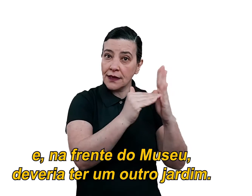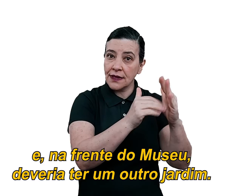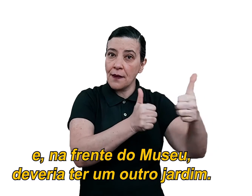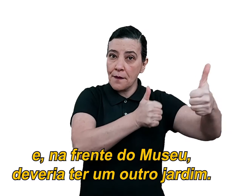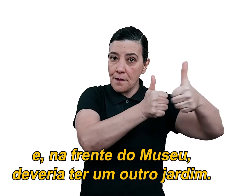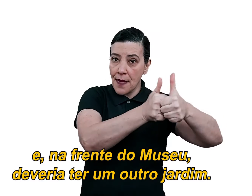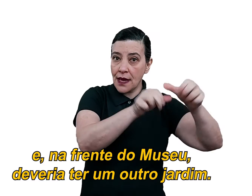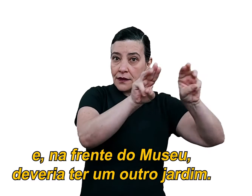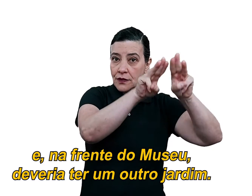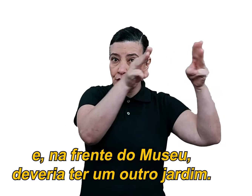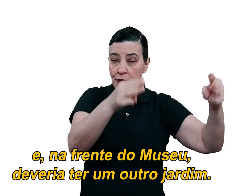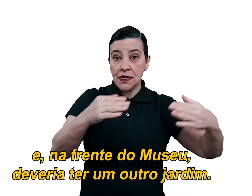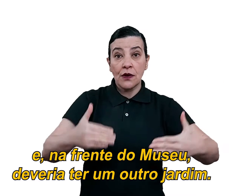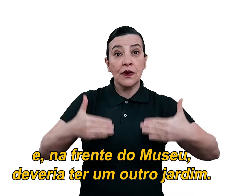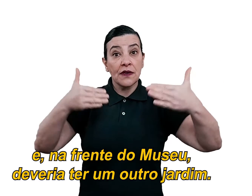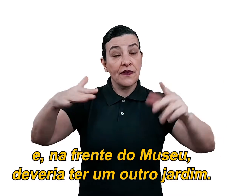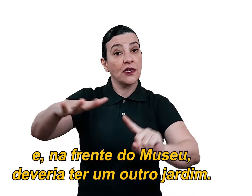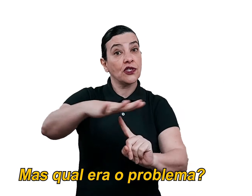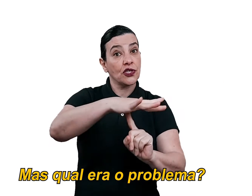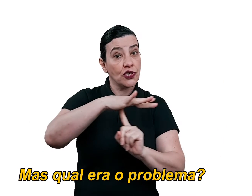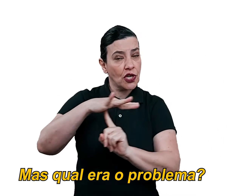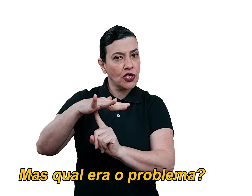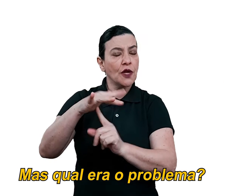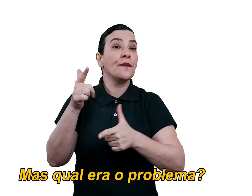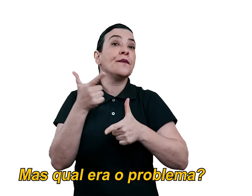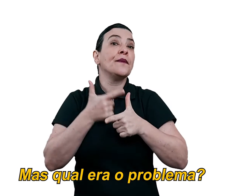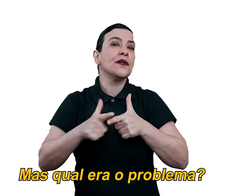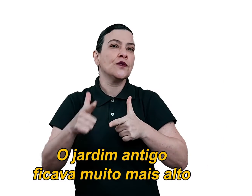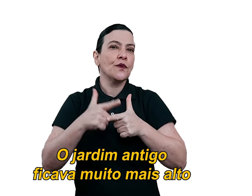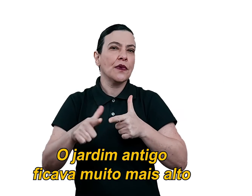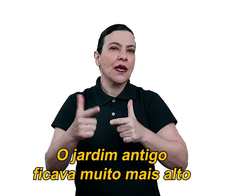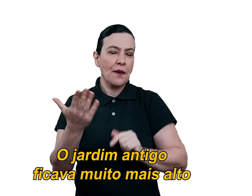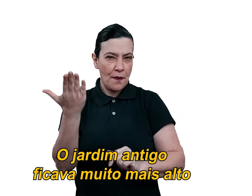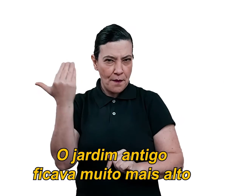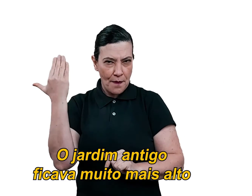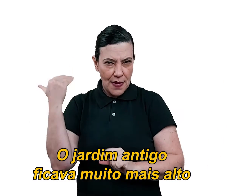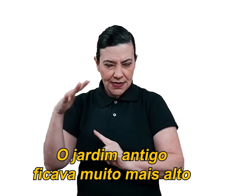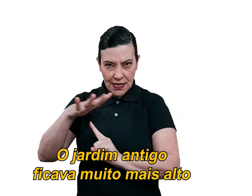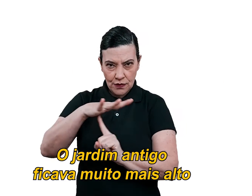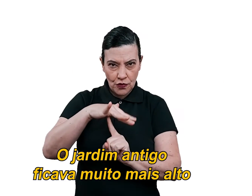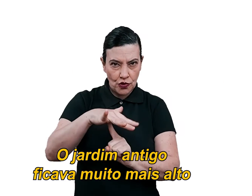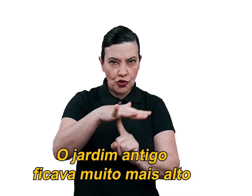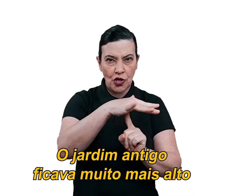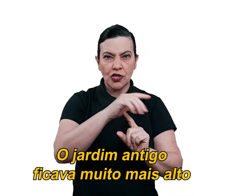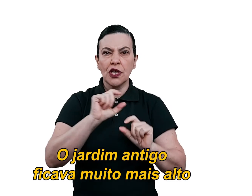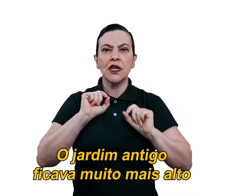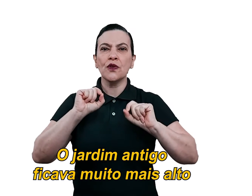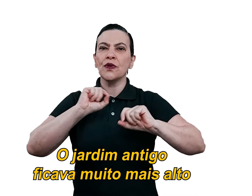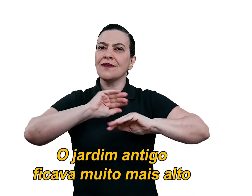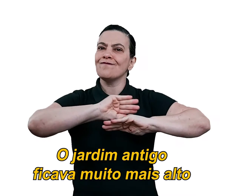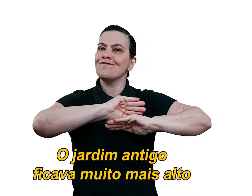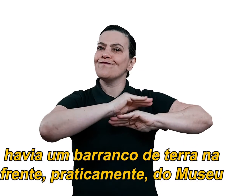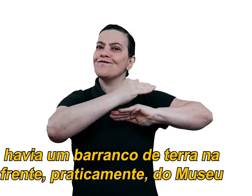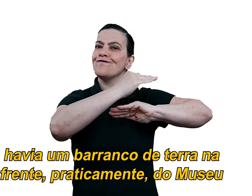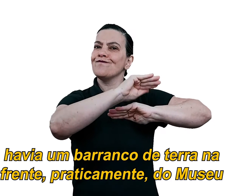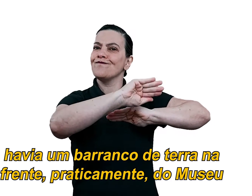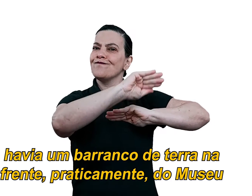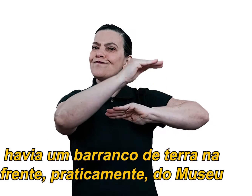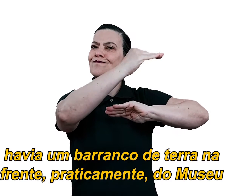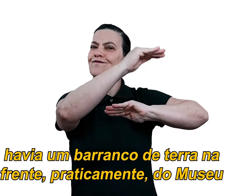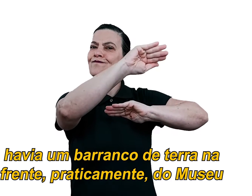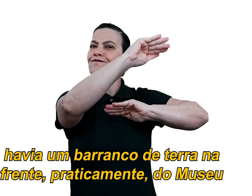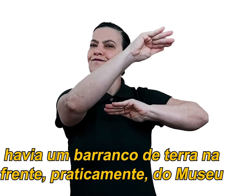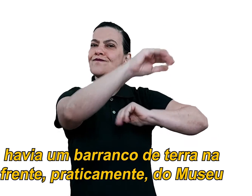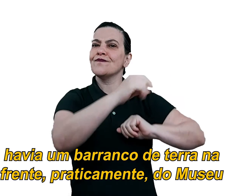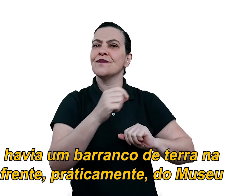na frente do museu deveria ter um outro jardim. Mas qual que era o problema? O jardim antigo, ele ficava muito mais alto. Havia